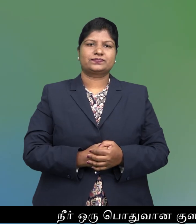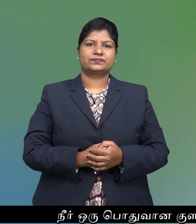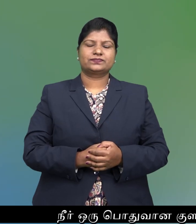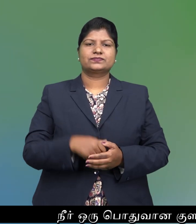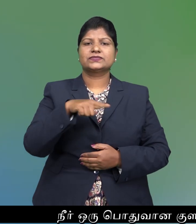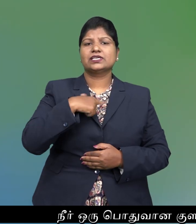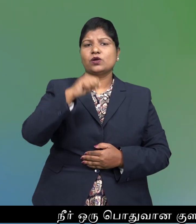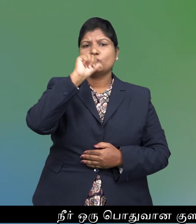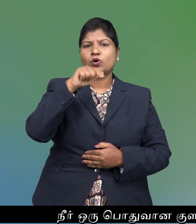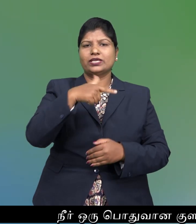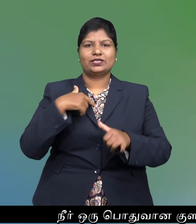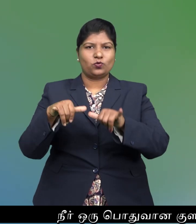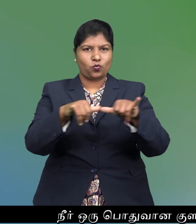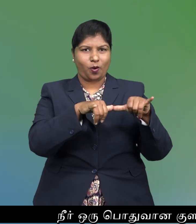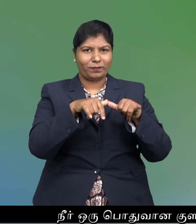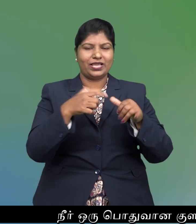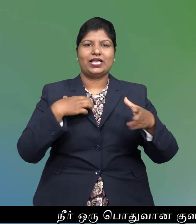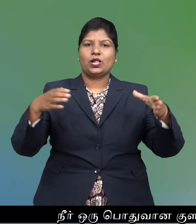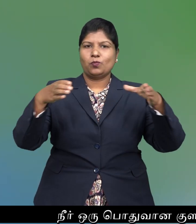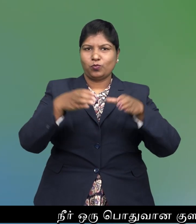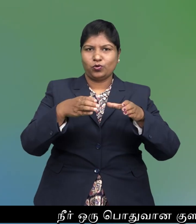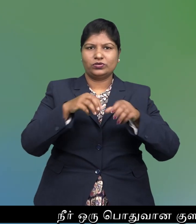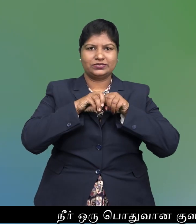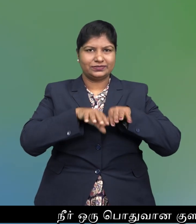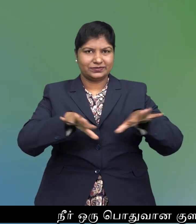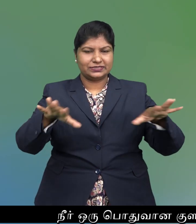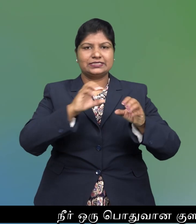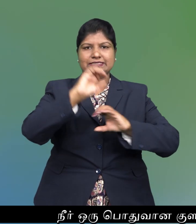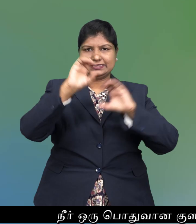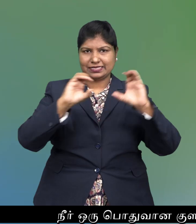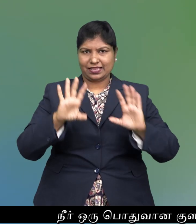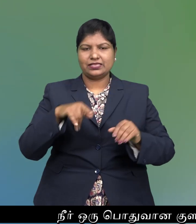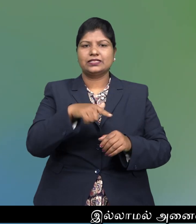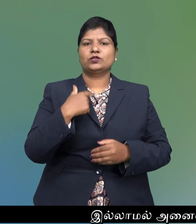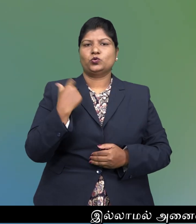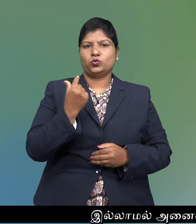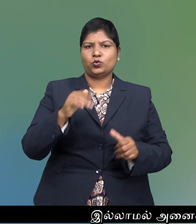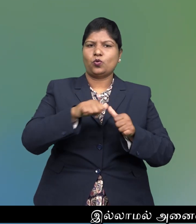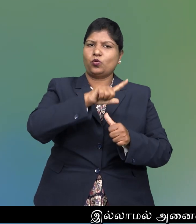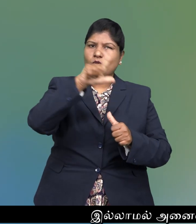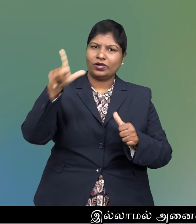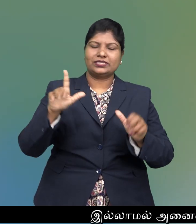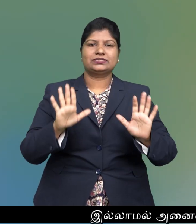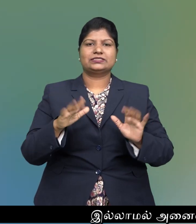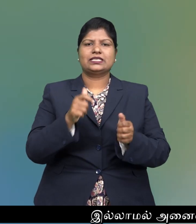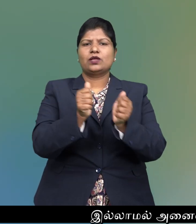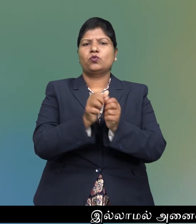நீர் ஒரு பொதுவான குளம் வளமாகும். அதை எந்த தடையும் இல்லாமல் அனைவரும் பயன்படுத்த